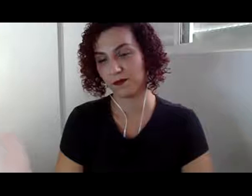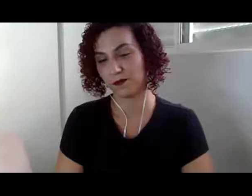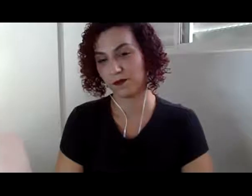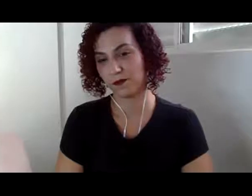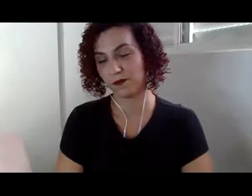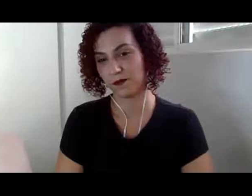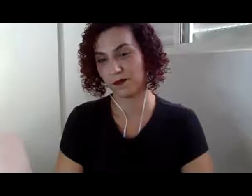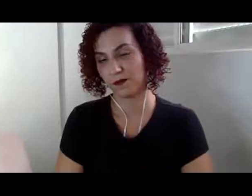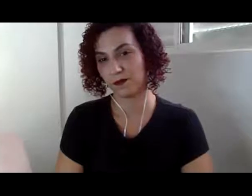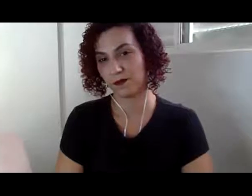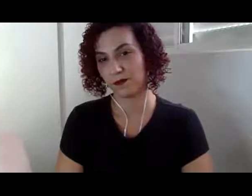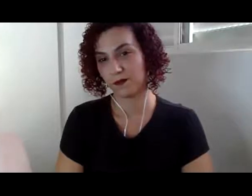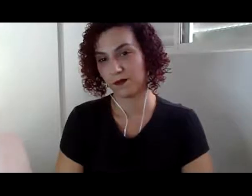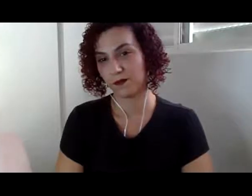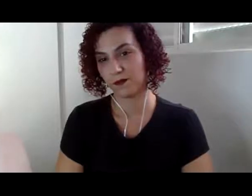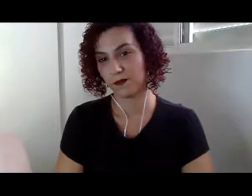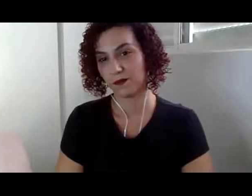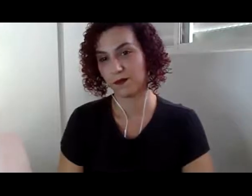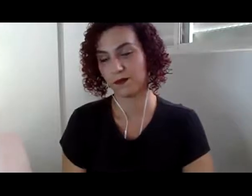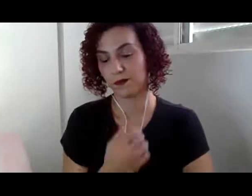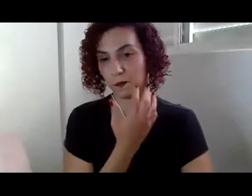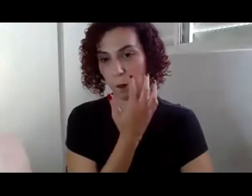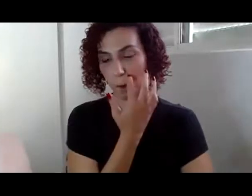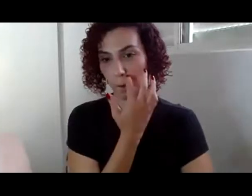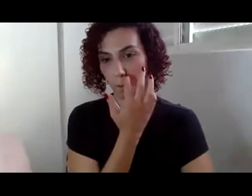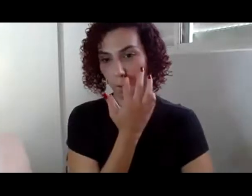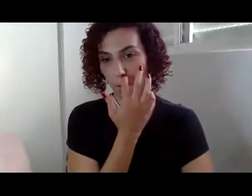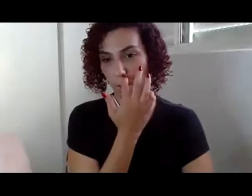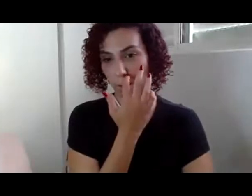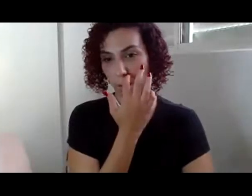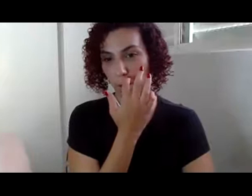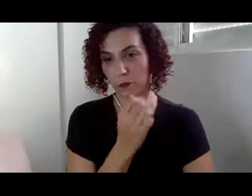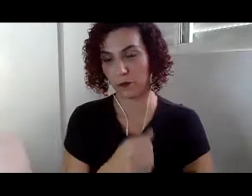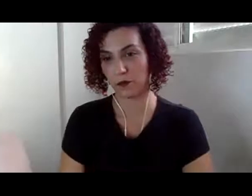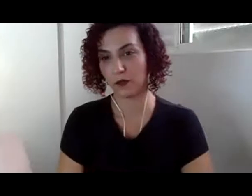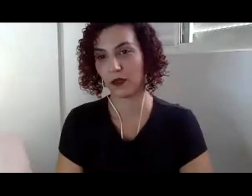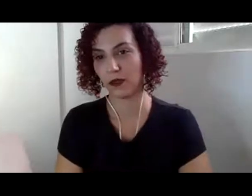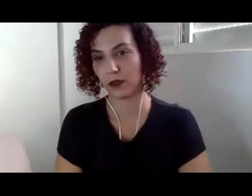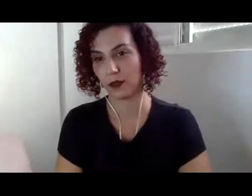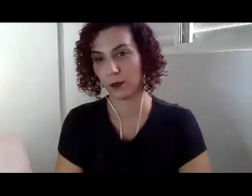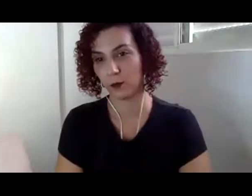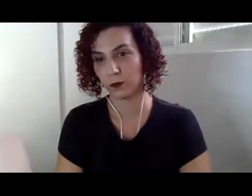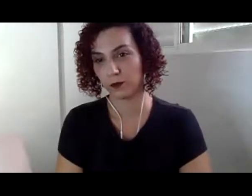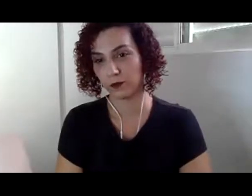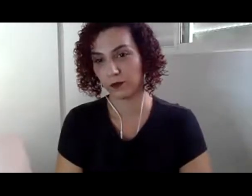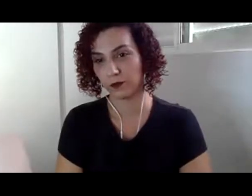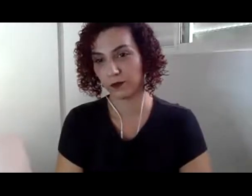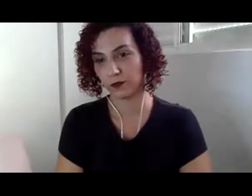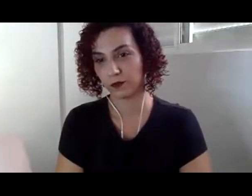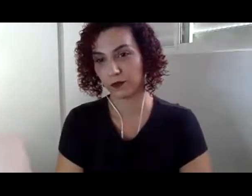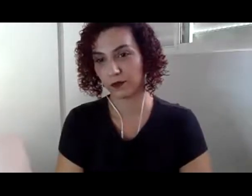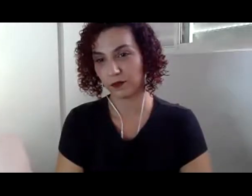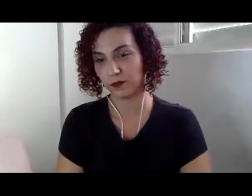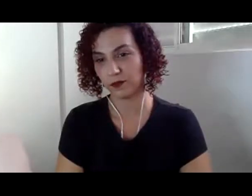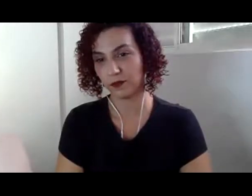Completo. Não? Apenas só minha audição não funciona do jeito que a sociedade quer. Tem gente que